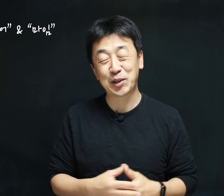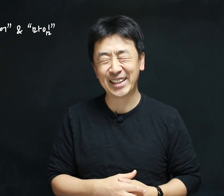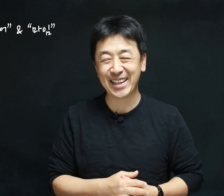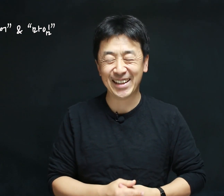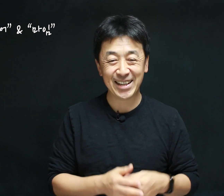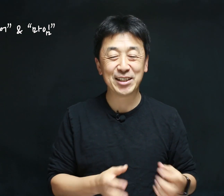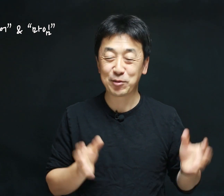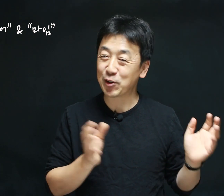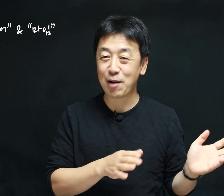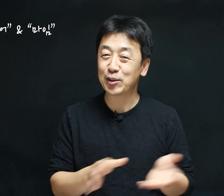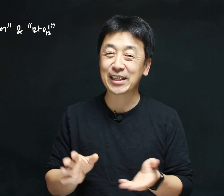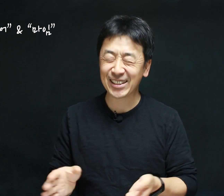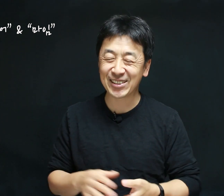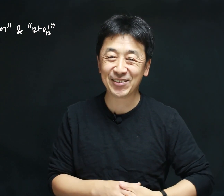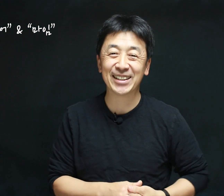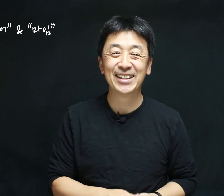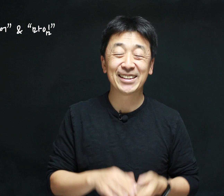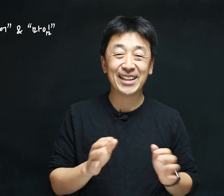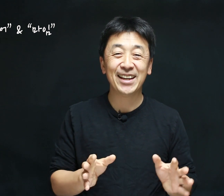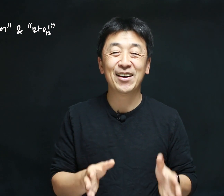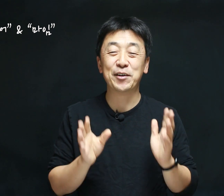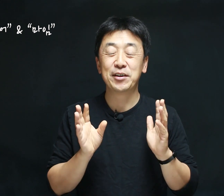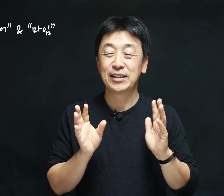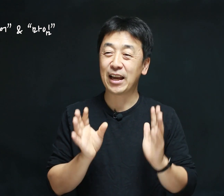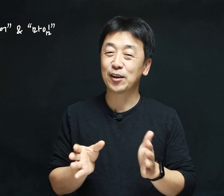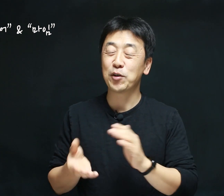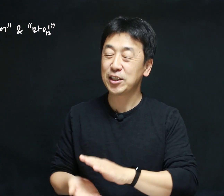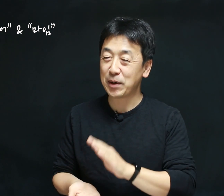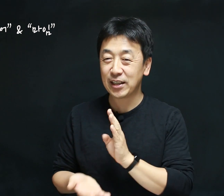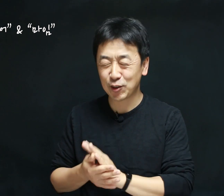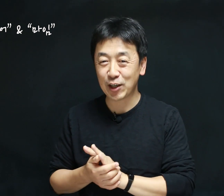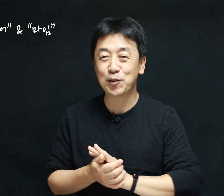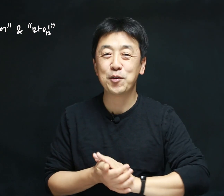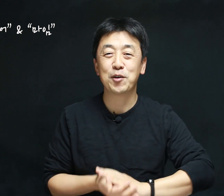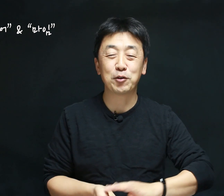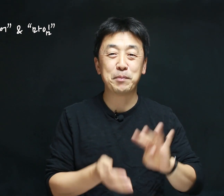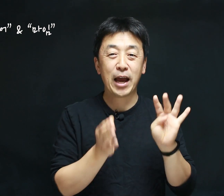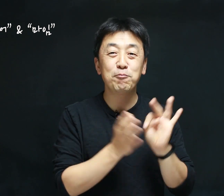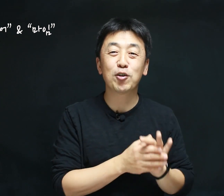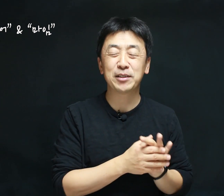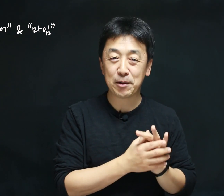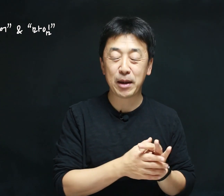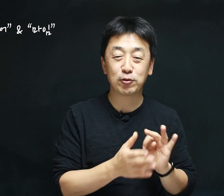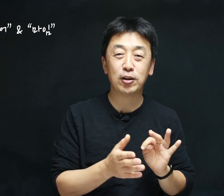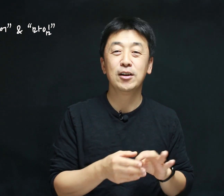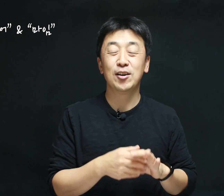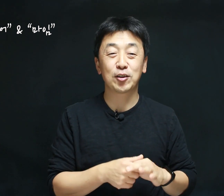좋겠는데 무조건 아무거나 다 하셔도 됩니다. 근데 내가 농아인을 만나는 것도 아니고 혹은 마임 수업을 배우러 어떤